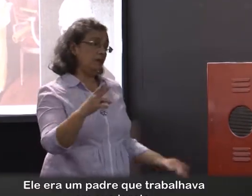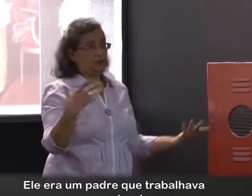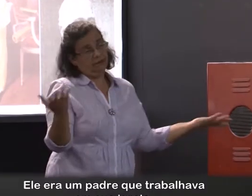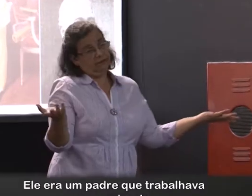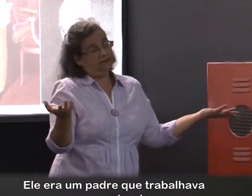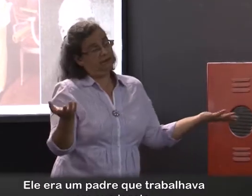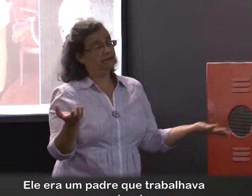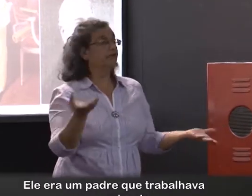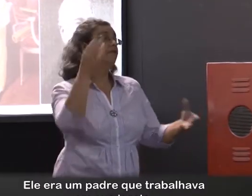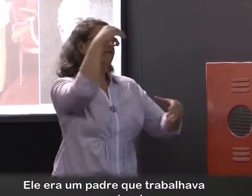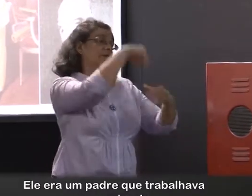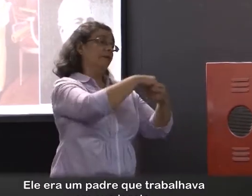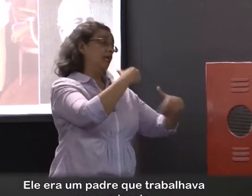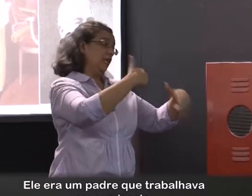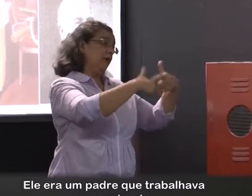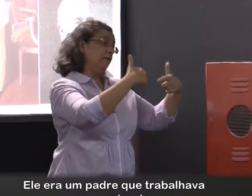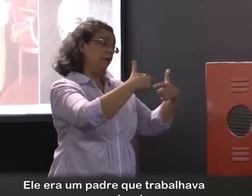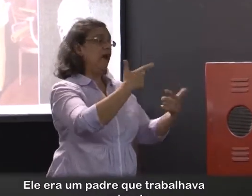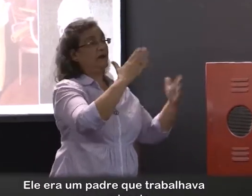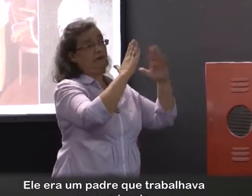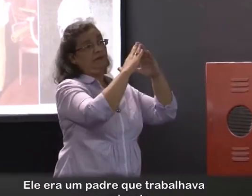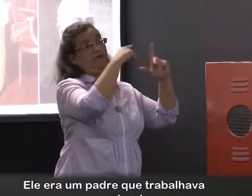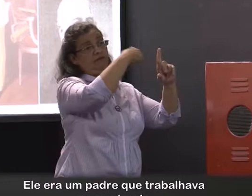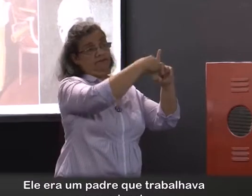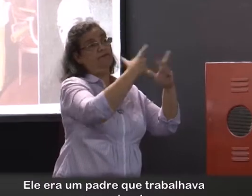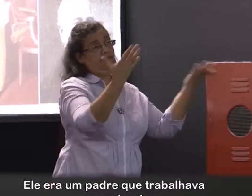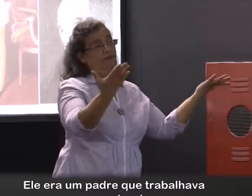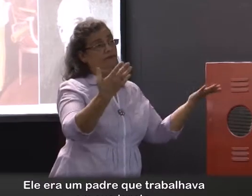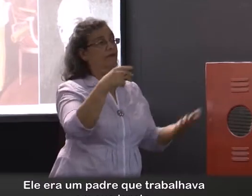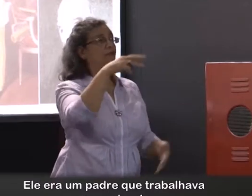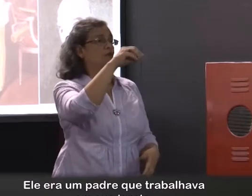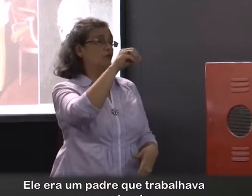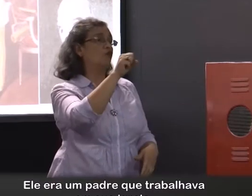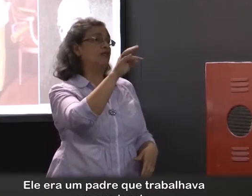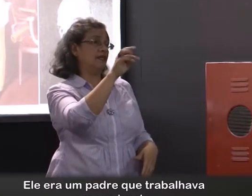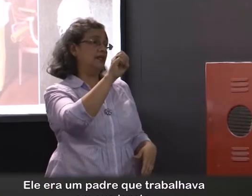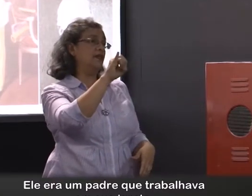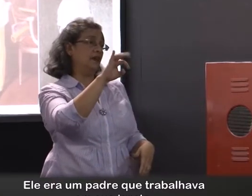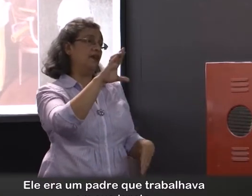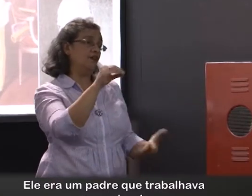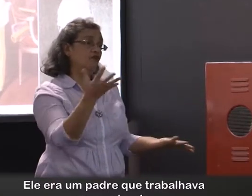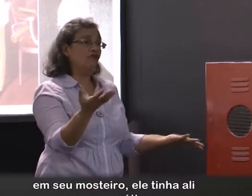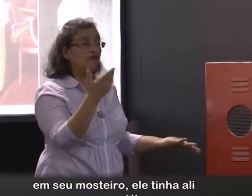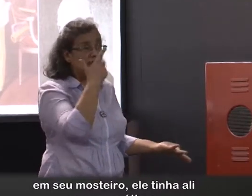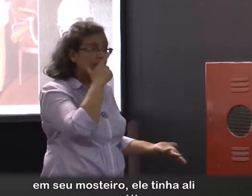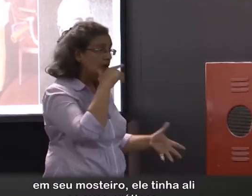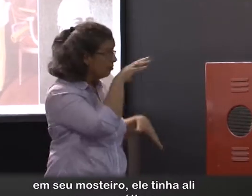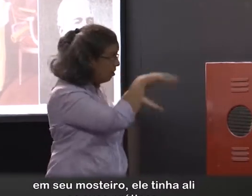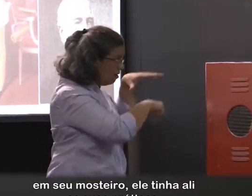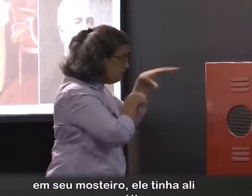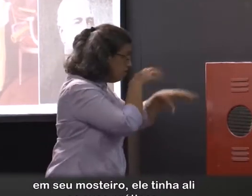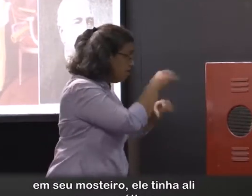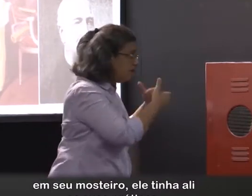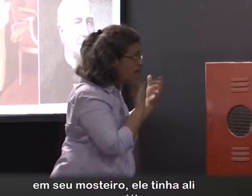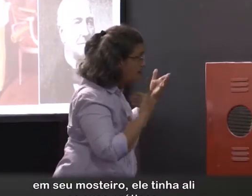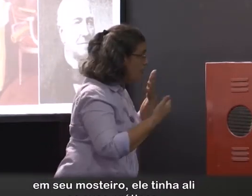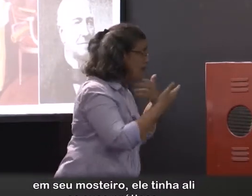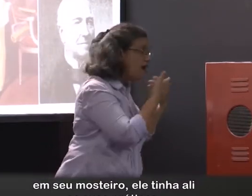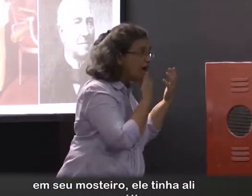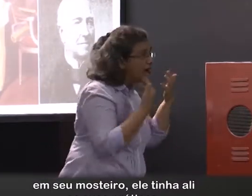Ele era um padre, não é isso? Ele era um padre que trabalhava lá em sua igreja, em seu mosteiro, e ele